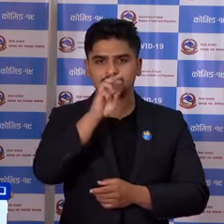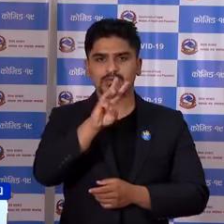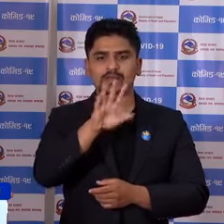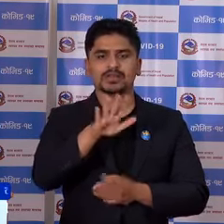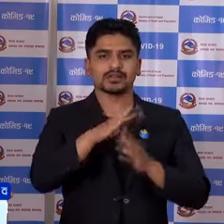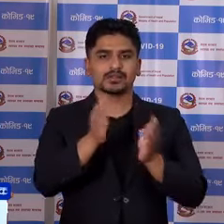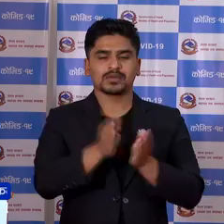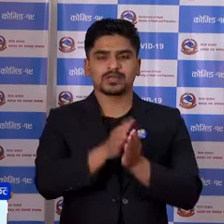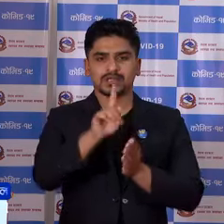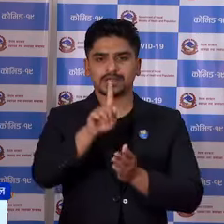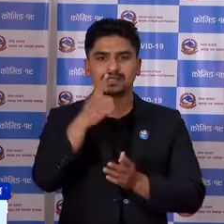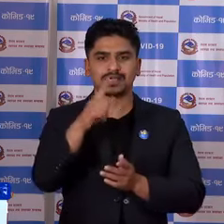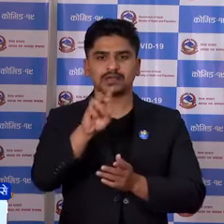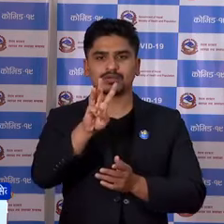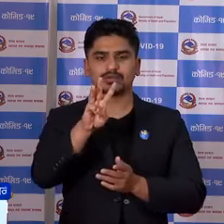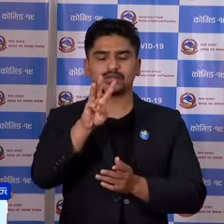कुल